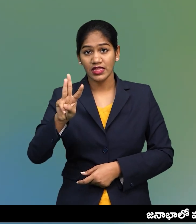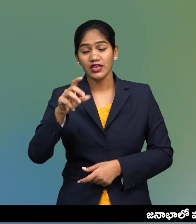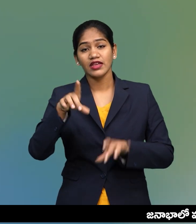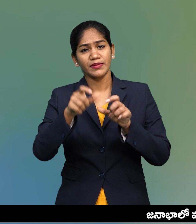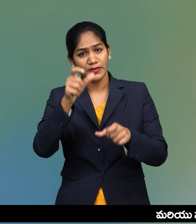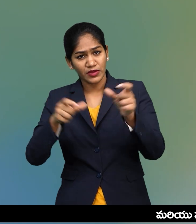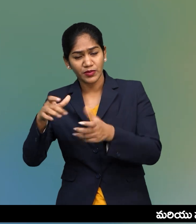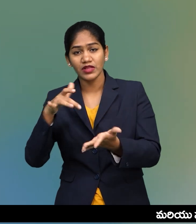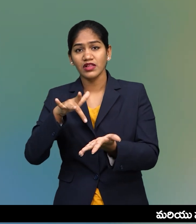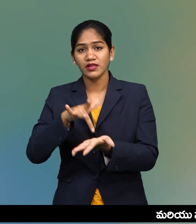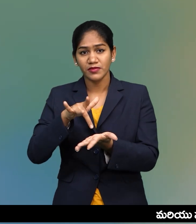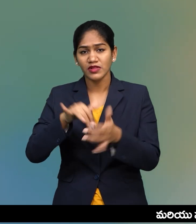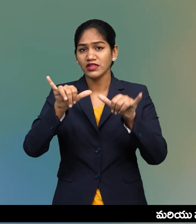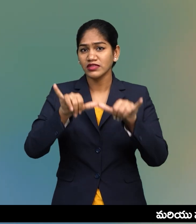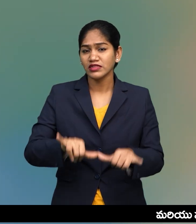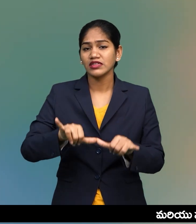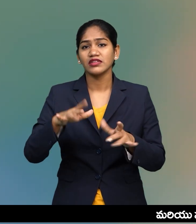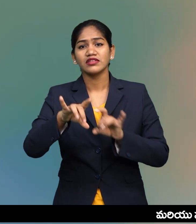నగరాల్లో మరియు పట్టణాలలో నివసిస్తున్నారు.